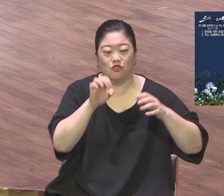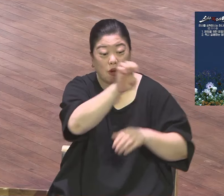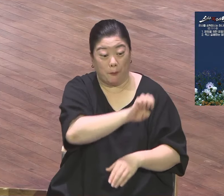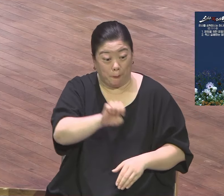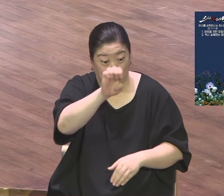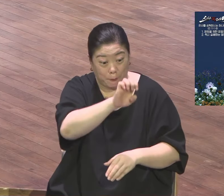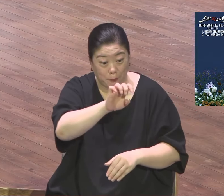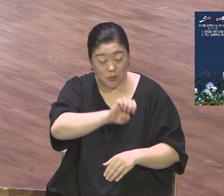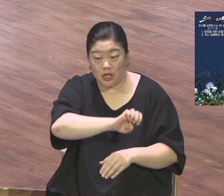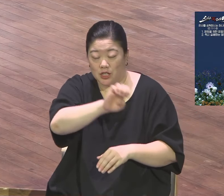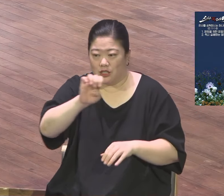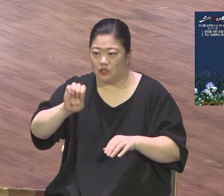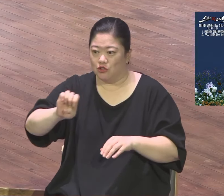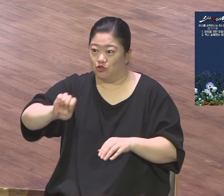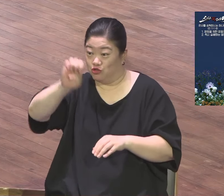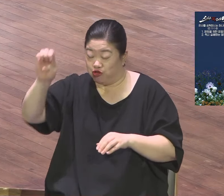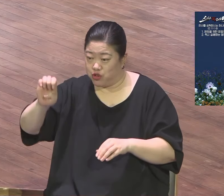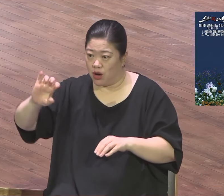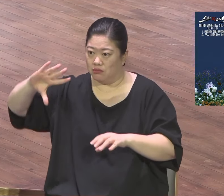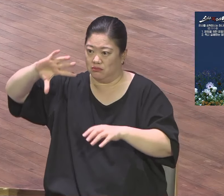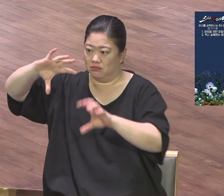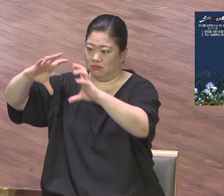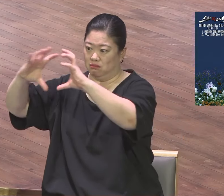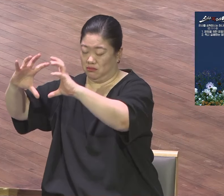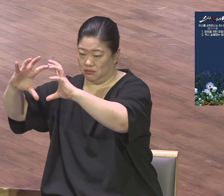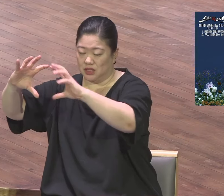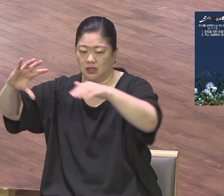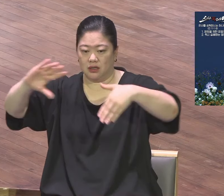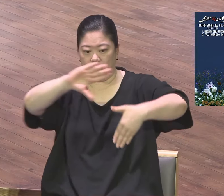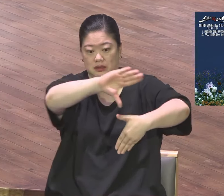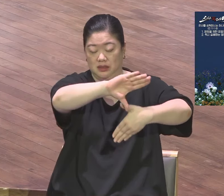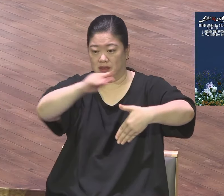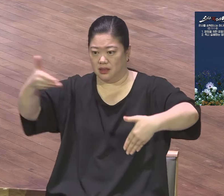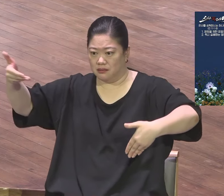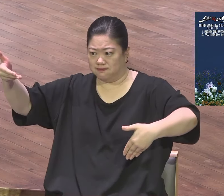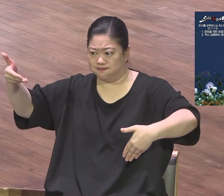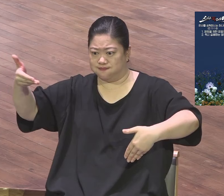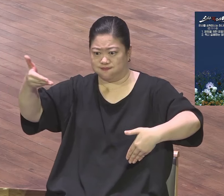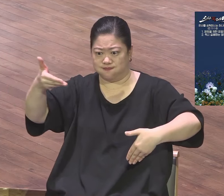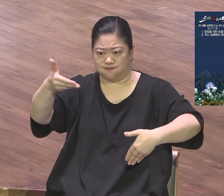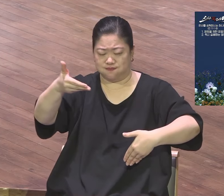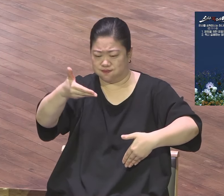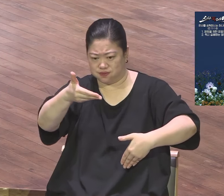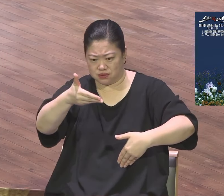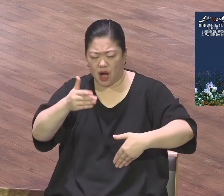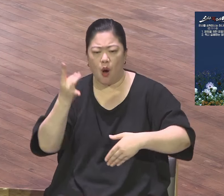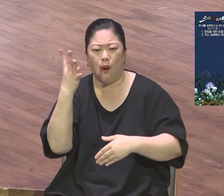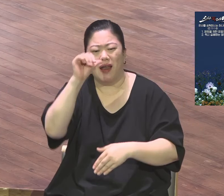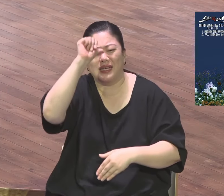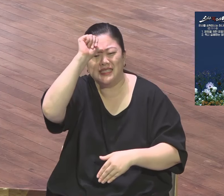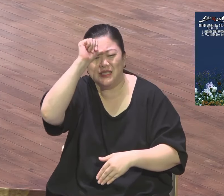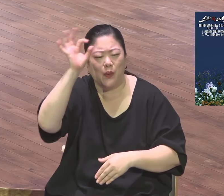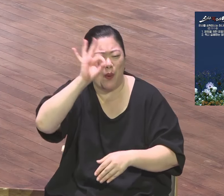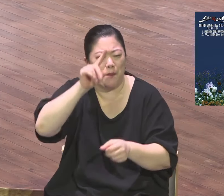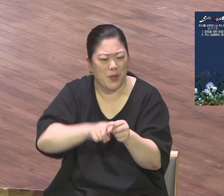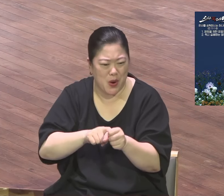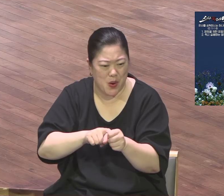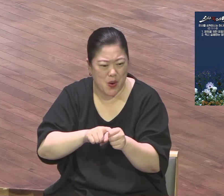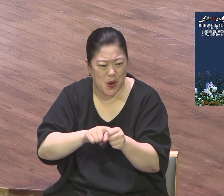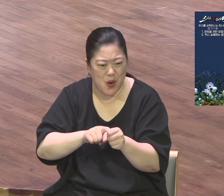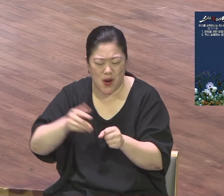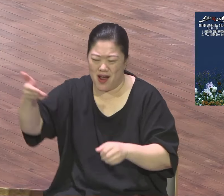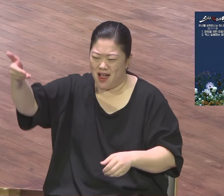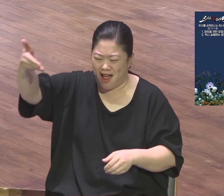바람 타다고 모든 일을 타다가 주저주저 하고 때를 놓치고